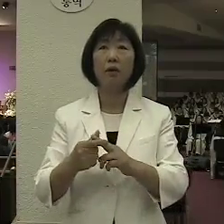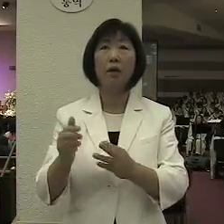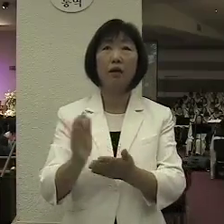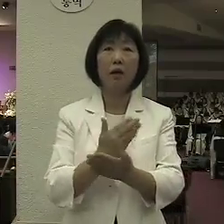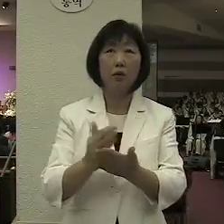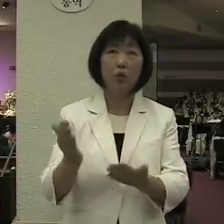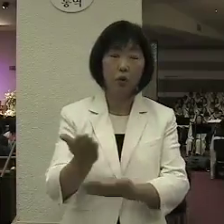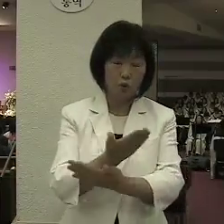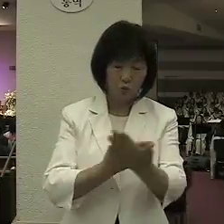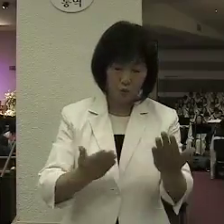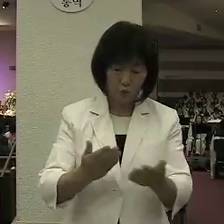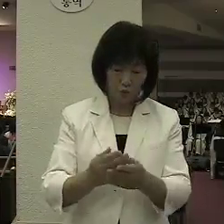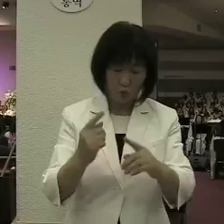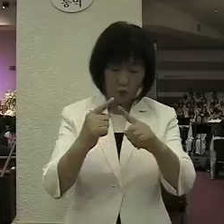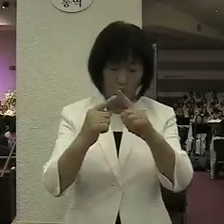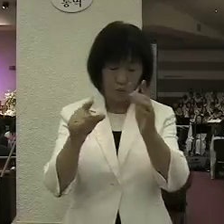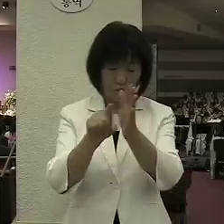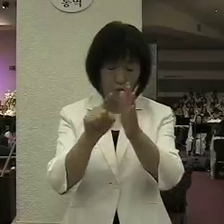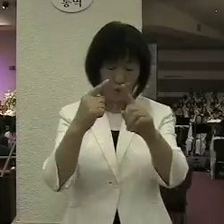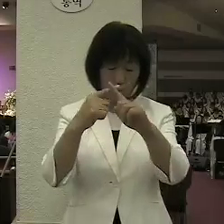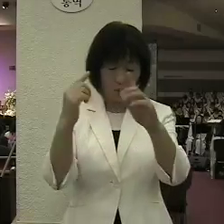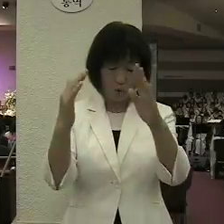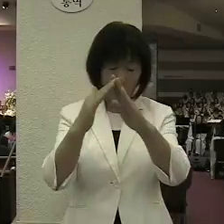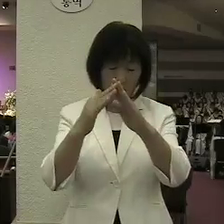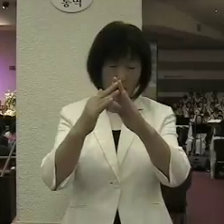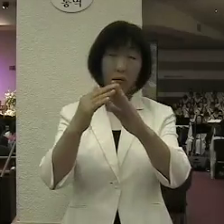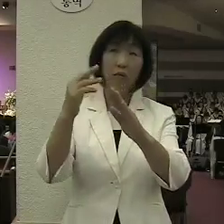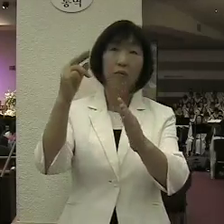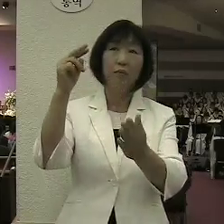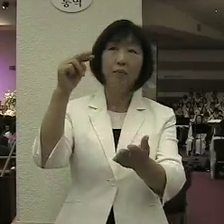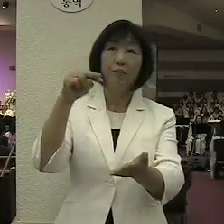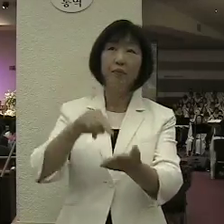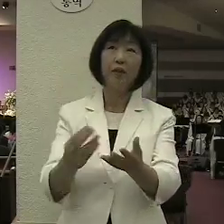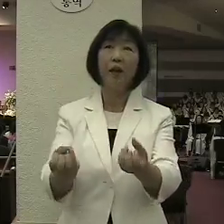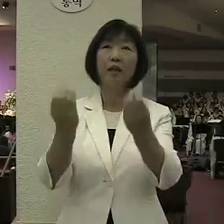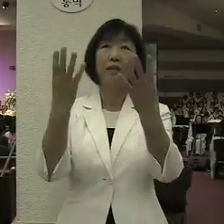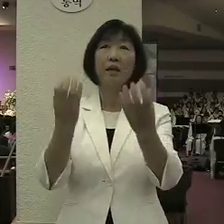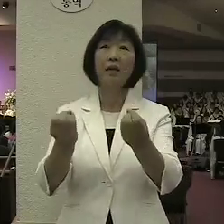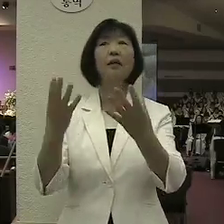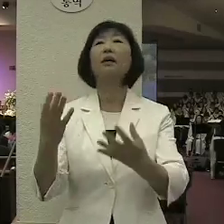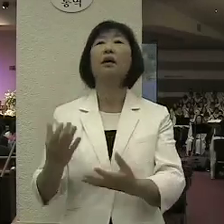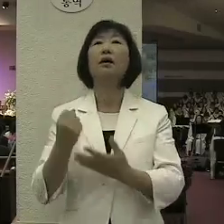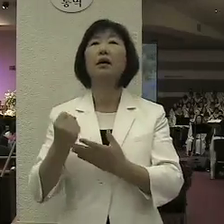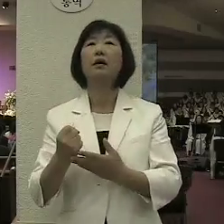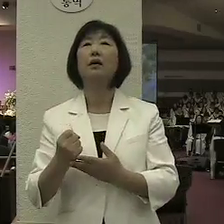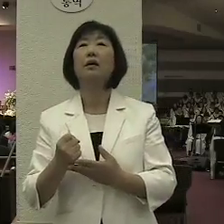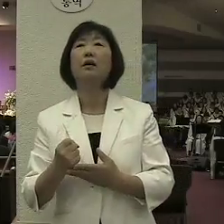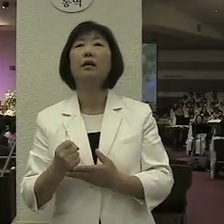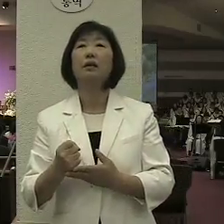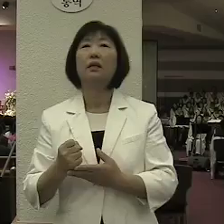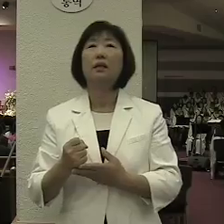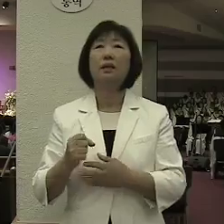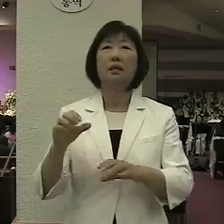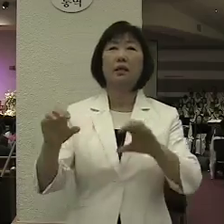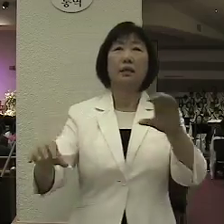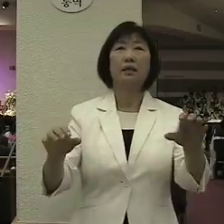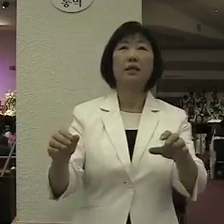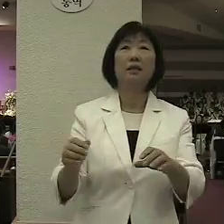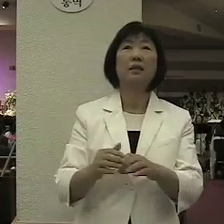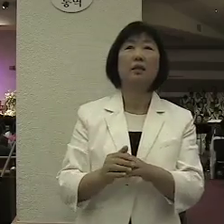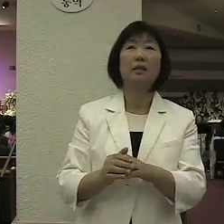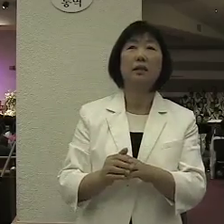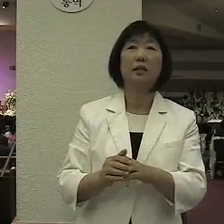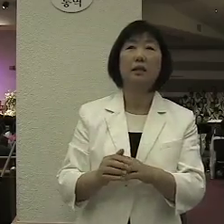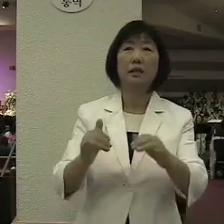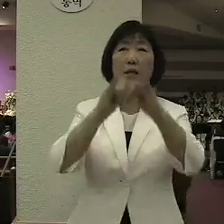교회로 우뚝 서는 그러한 행사를 저희가 함께 가졌는데 계속해서 기도해 주시고 지역사회에 빛이 되는 세상에